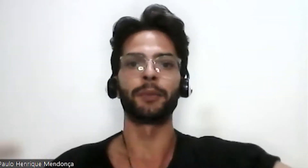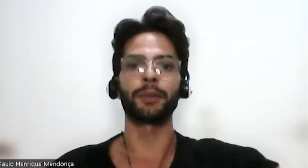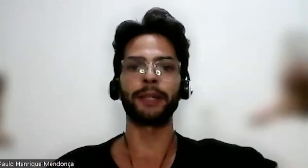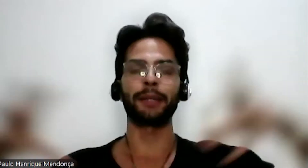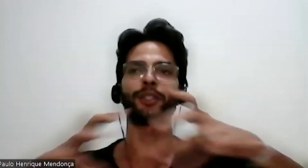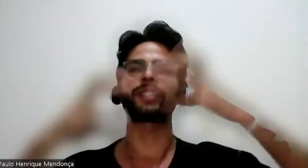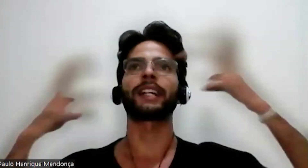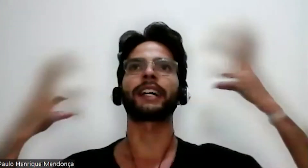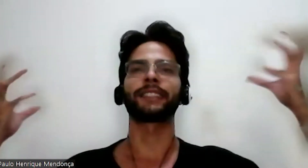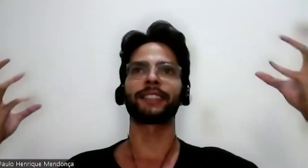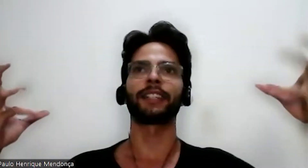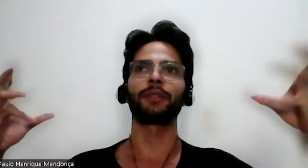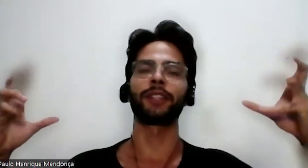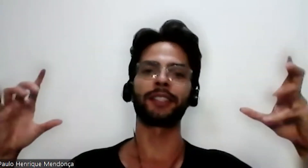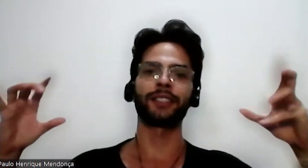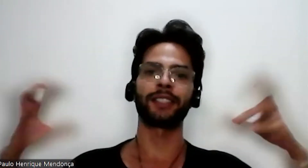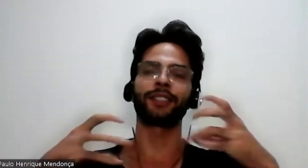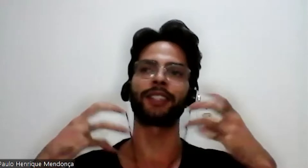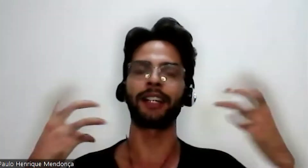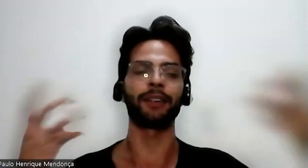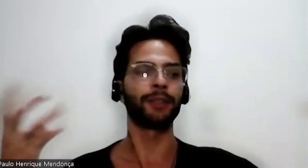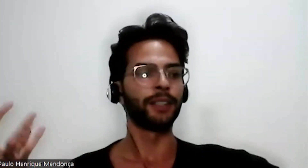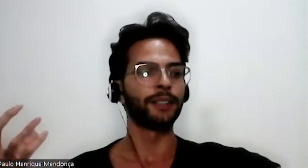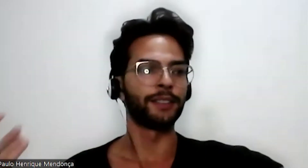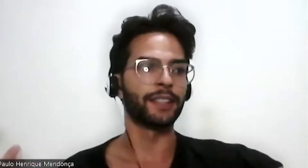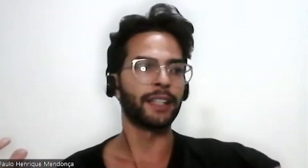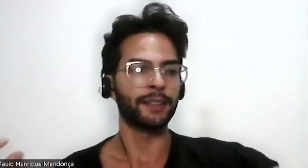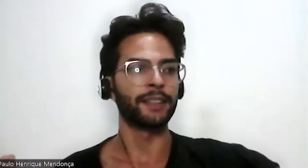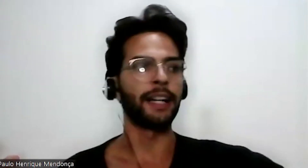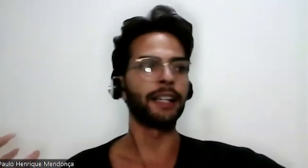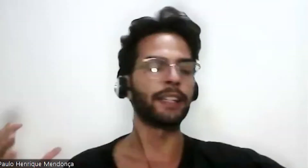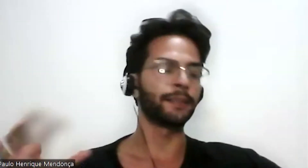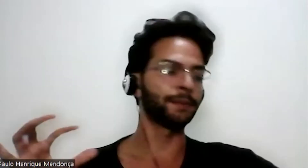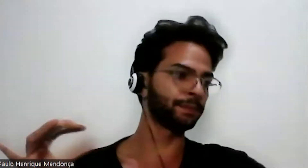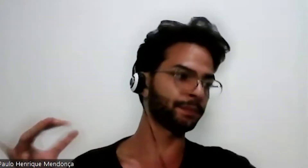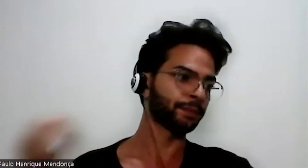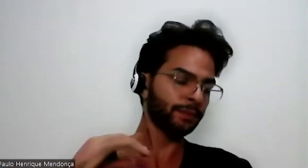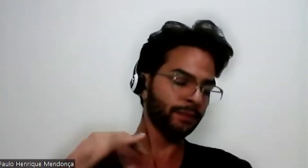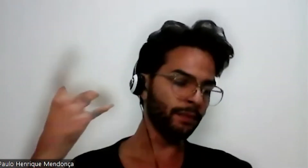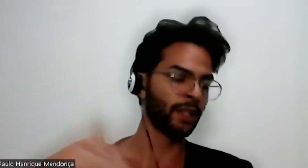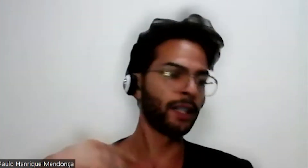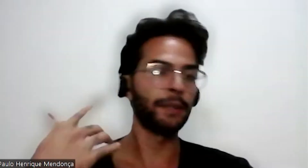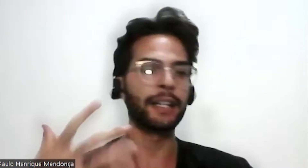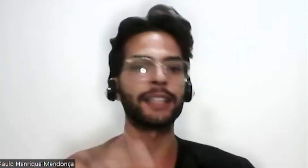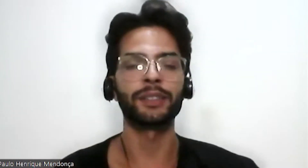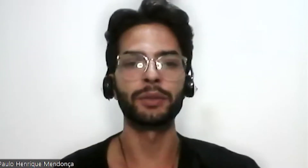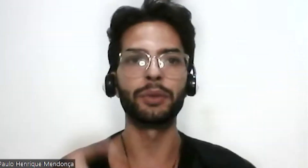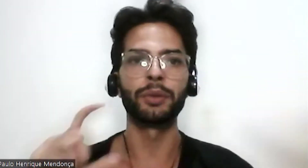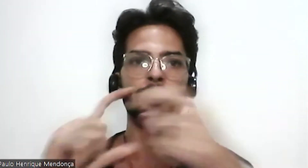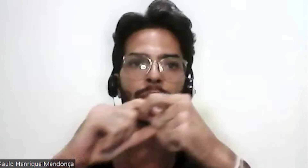mais abstrata, assim, algo que seja sensorial, né? E aí eu lembrei da questão do